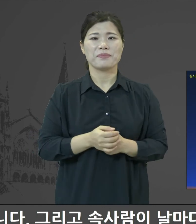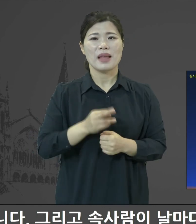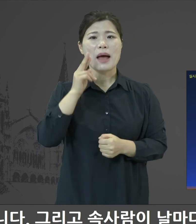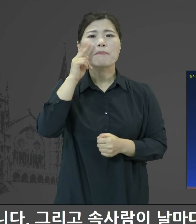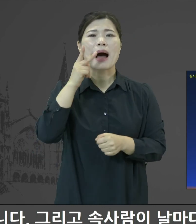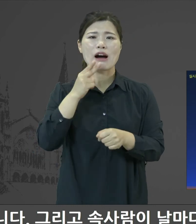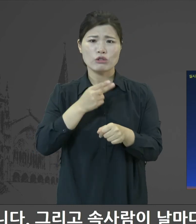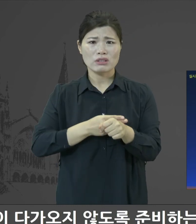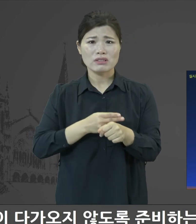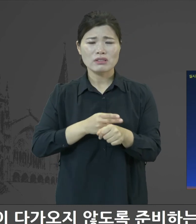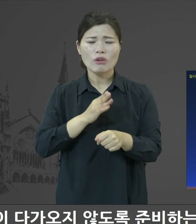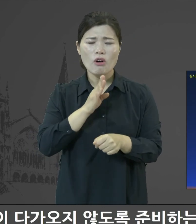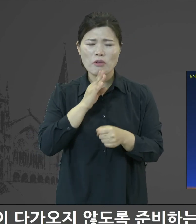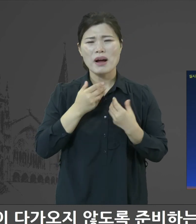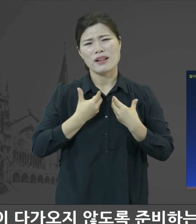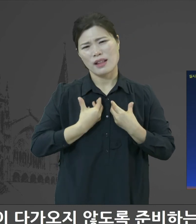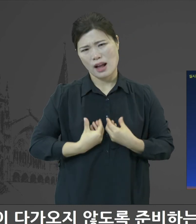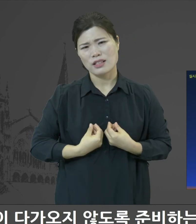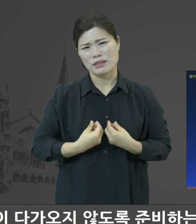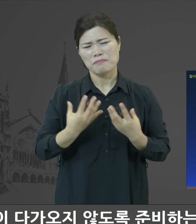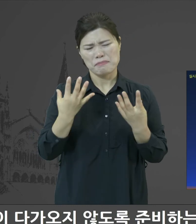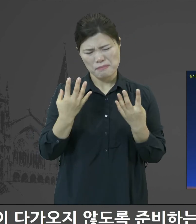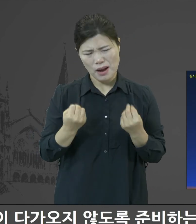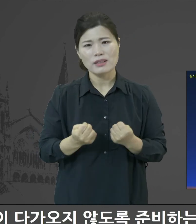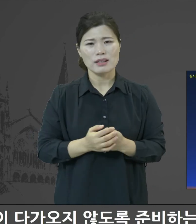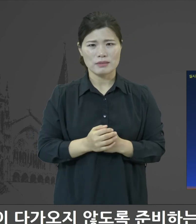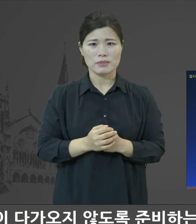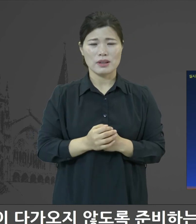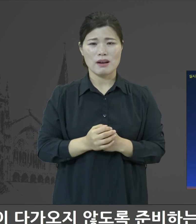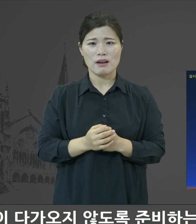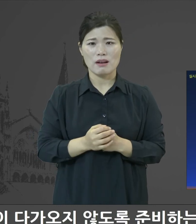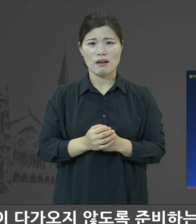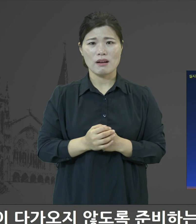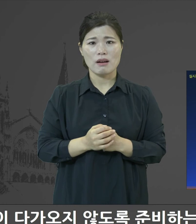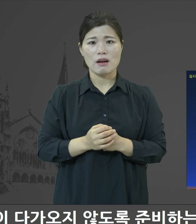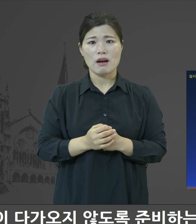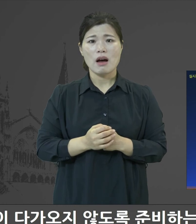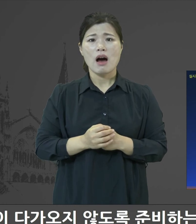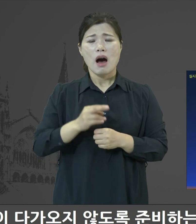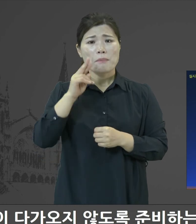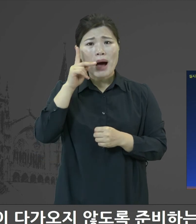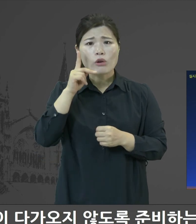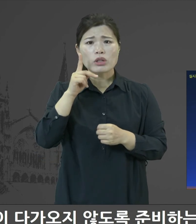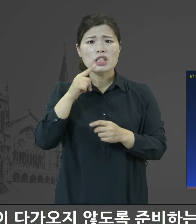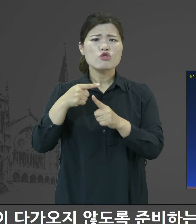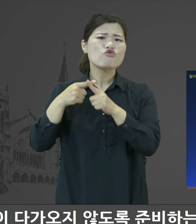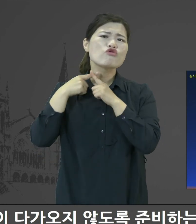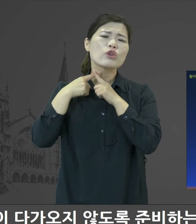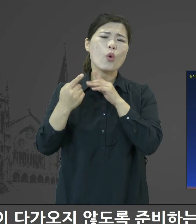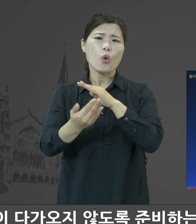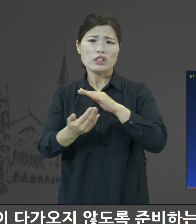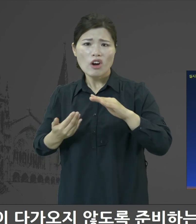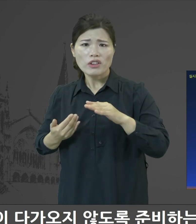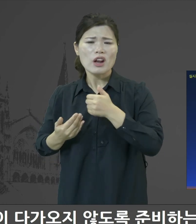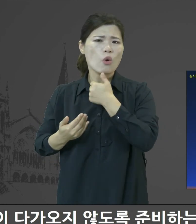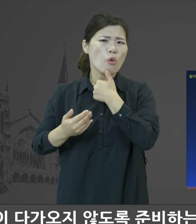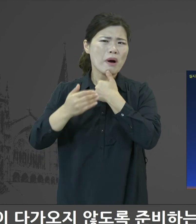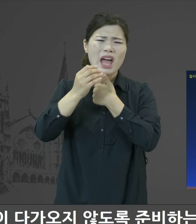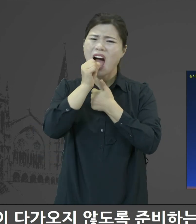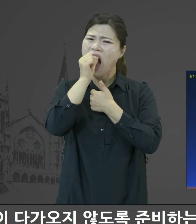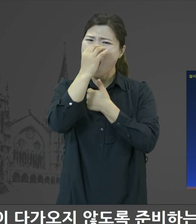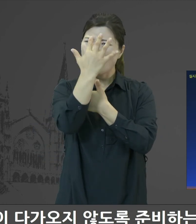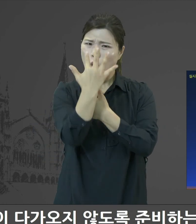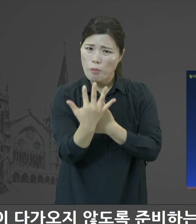정말 낙심이 많은 그런 환경 가운데 있었습니다. 특별히 그가 마지막 순교하기 전에 로마의 깊은 감옥에 갇혀 있을